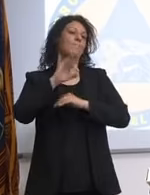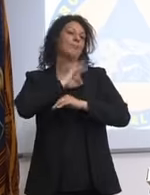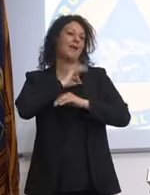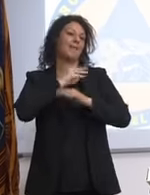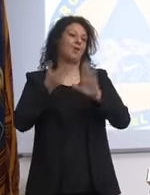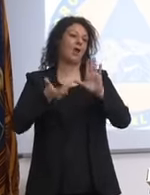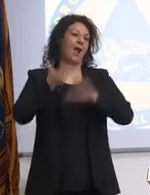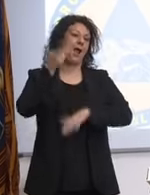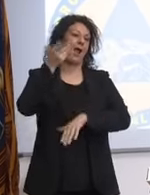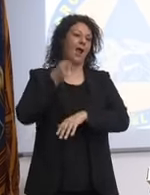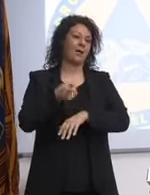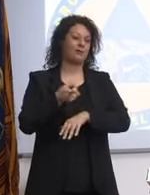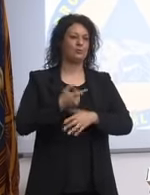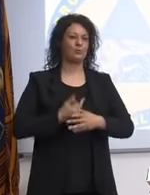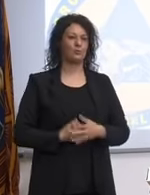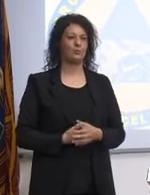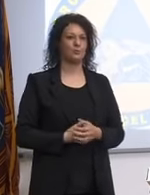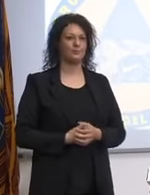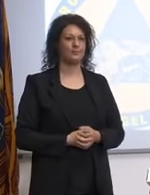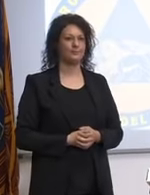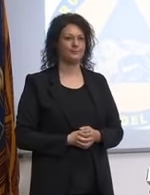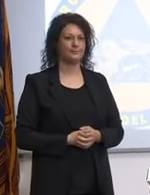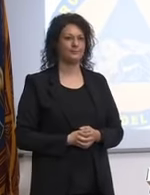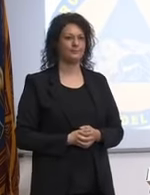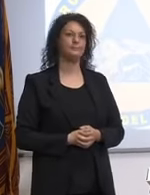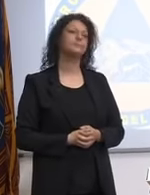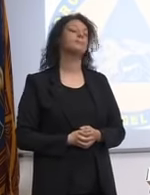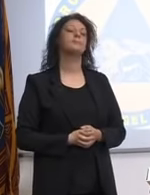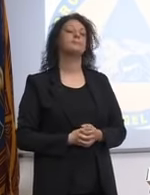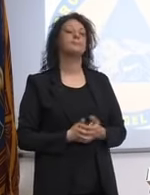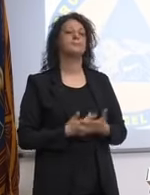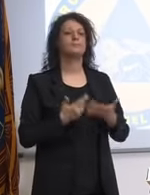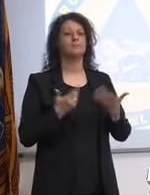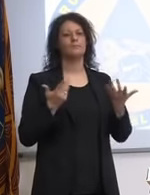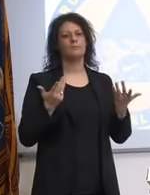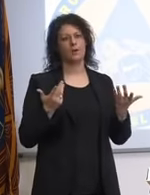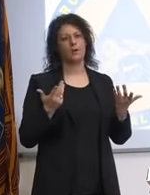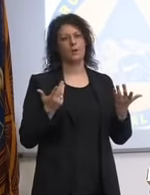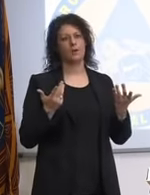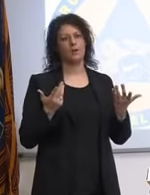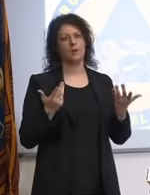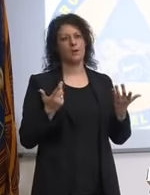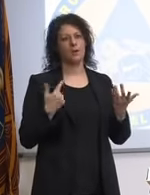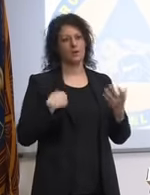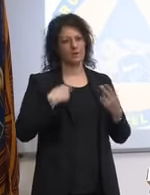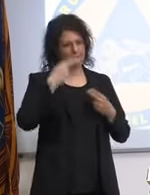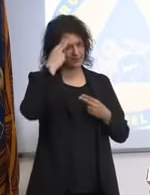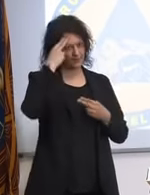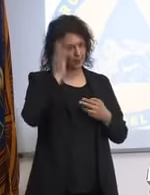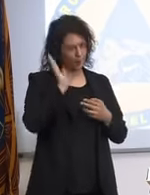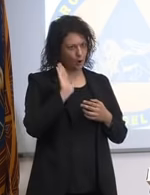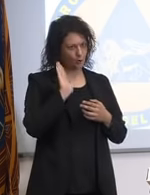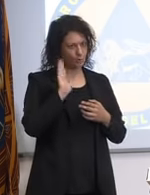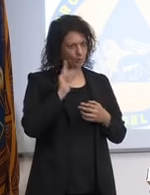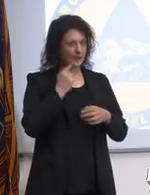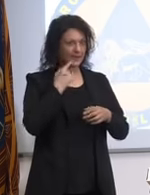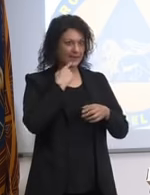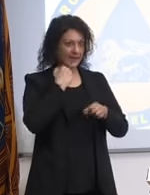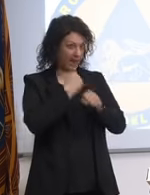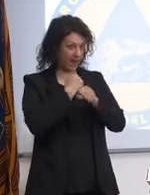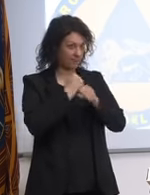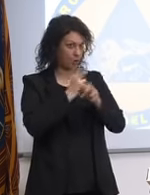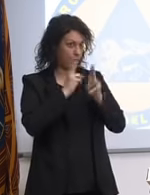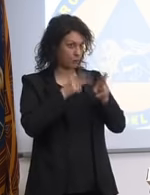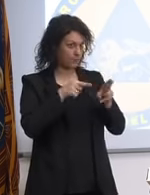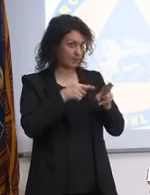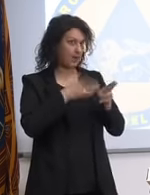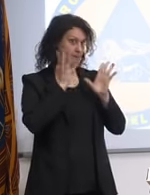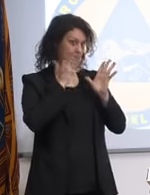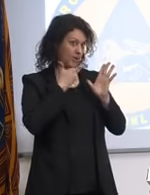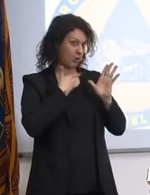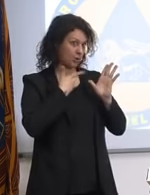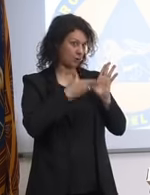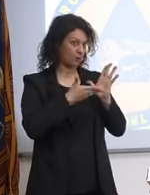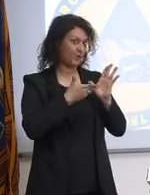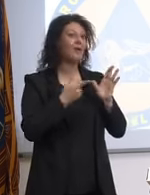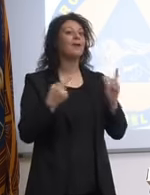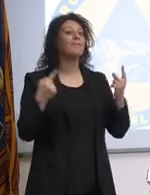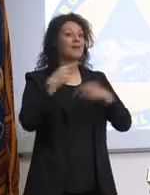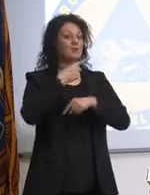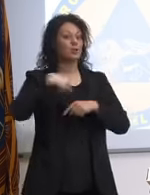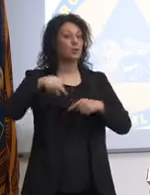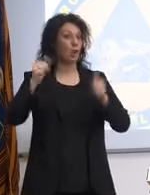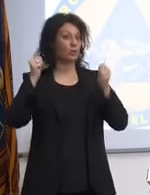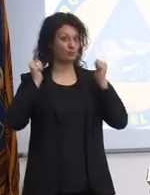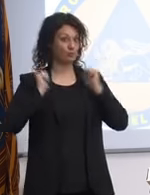cioè, diciamocelo fino in fondo, noi cittadini evitavamo di andare in ospedale se non avevamo bisogno, loro ci andavano tutte le mattine a